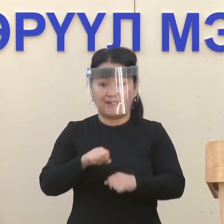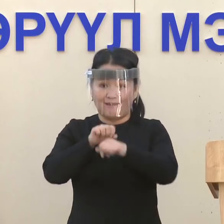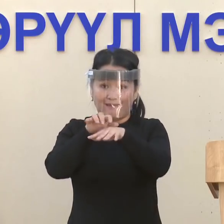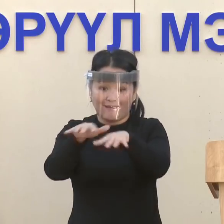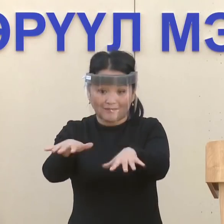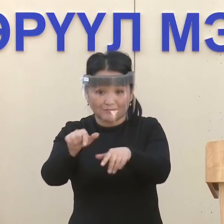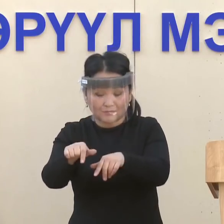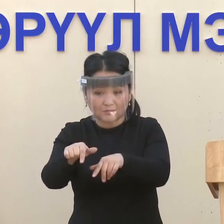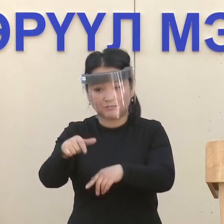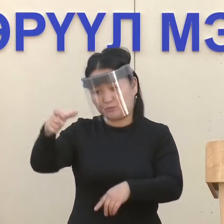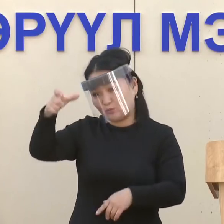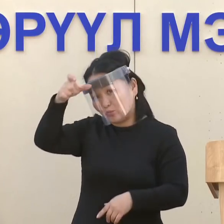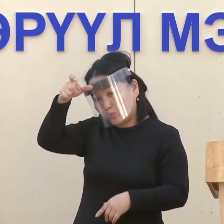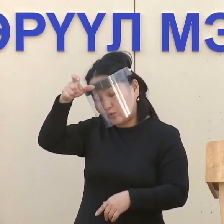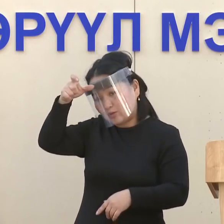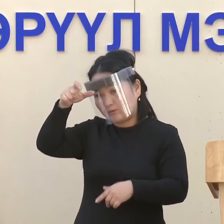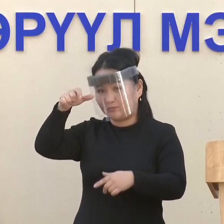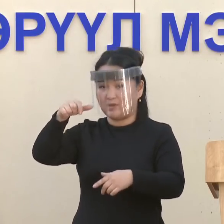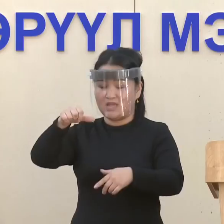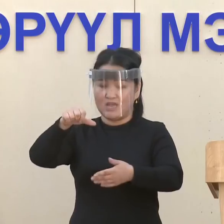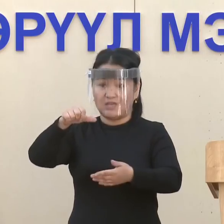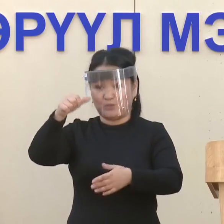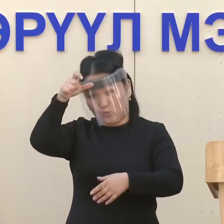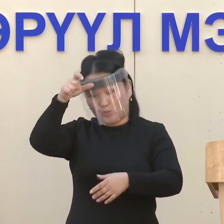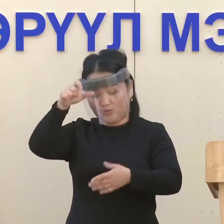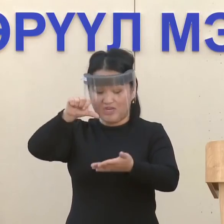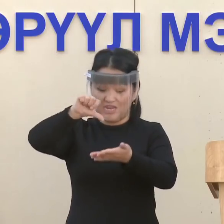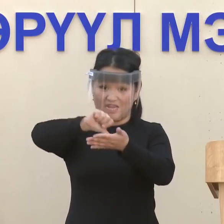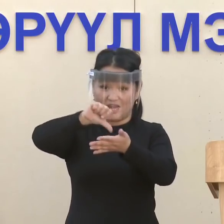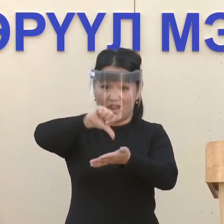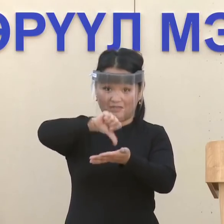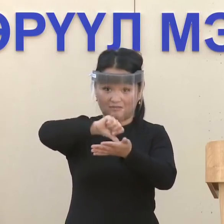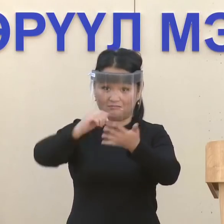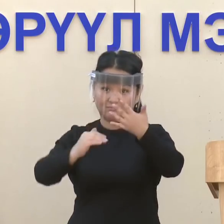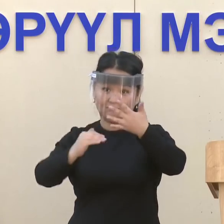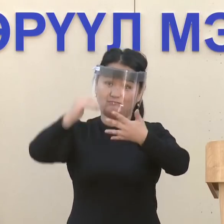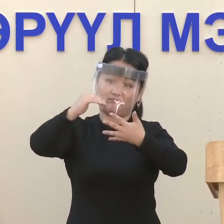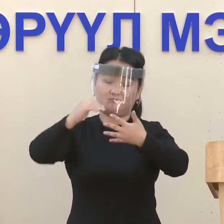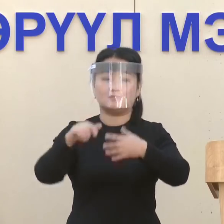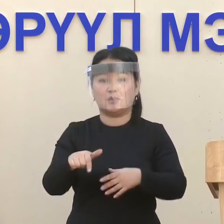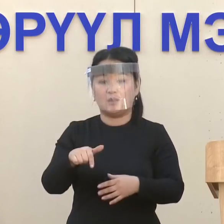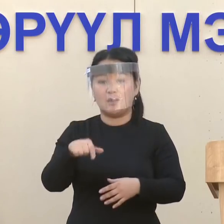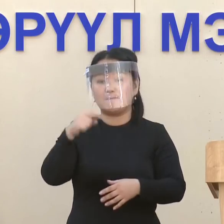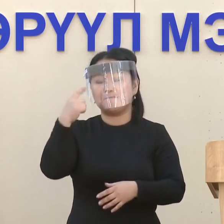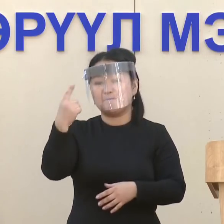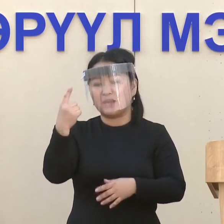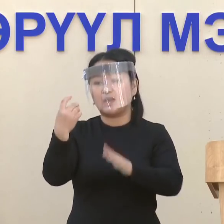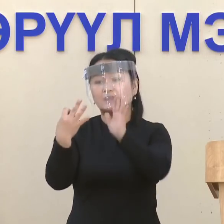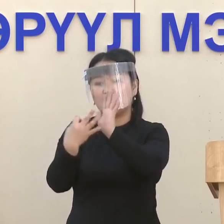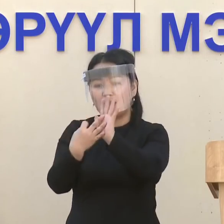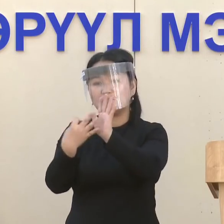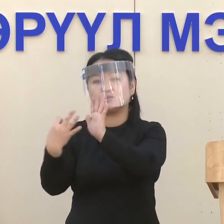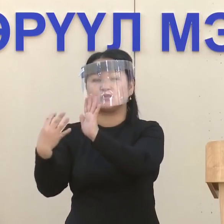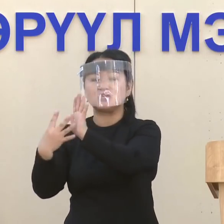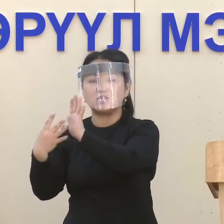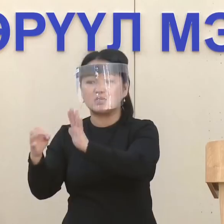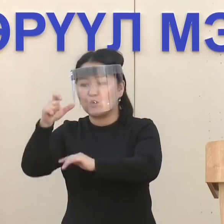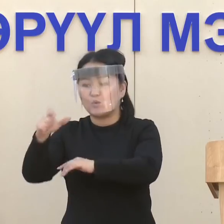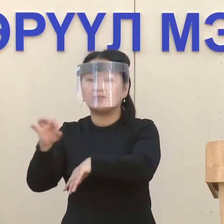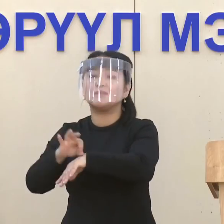тохиолдлын тоогоор Турк улс Иран улсын урд орсон байна. За одоогийн байдлаар тус улсад 1890 нас баралт бүртгэгдсэн